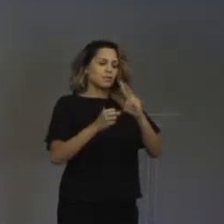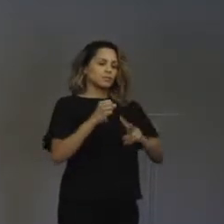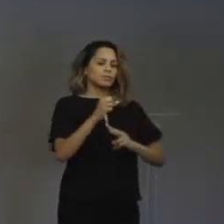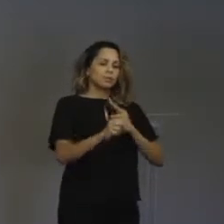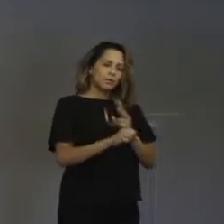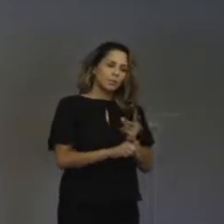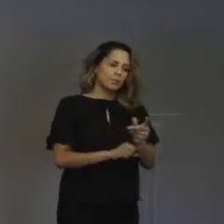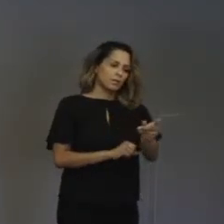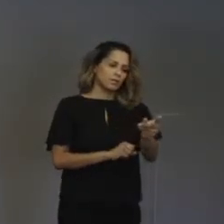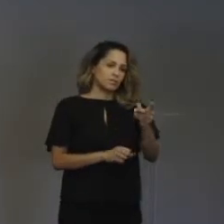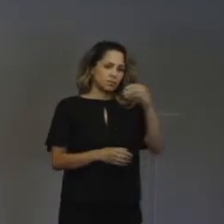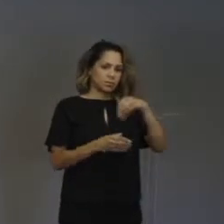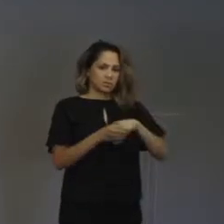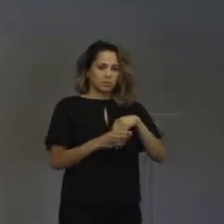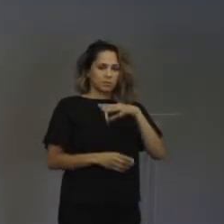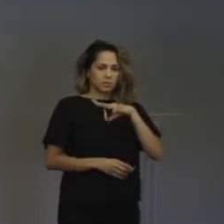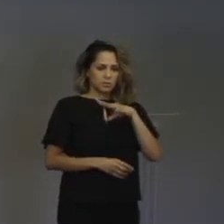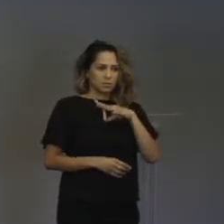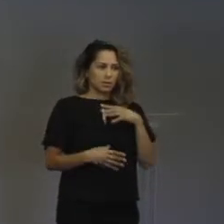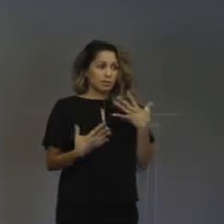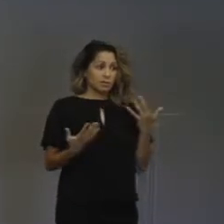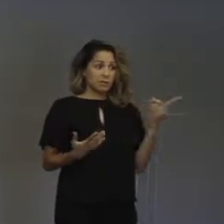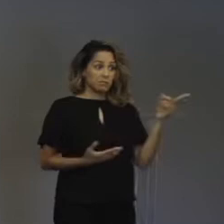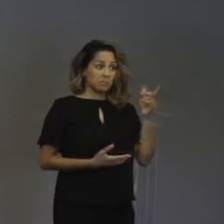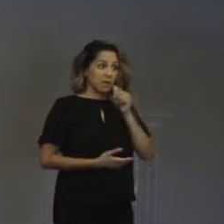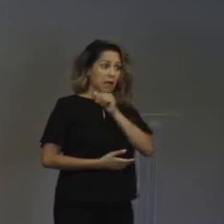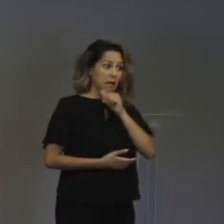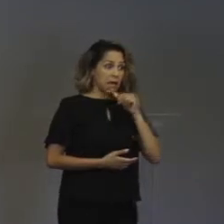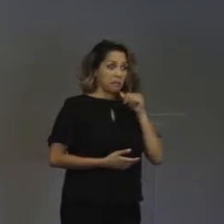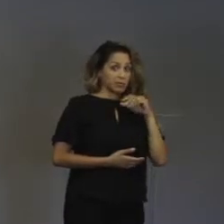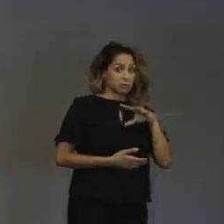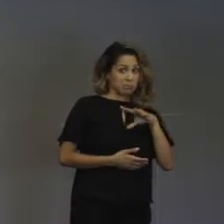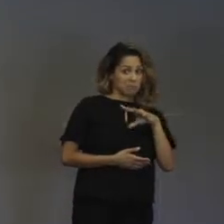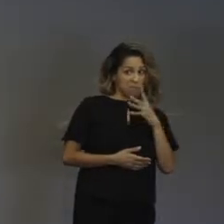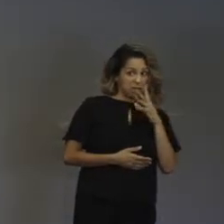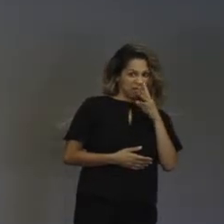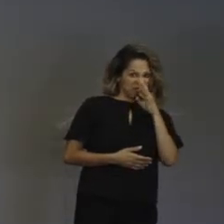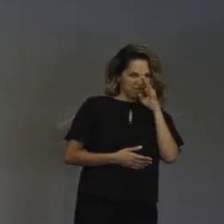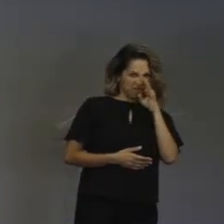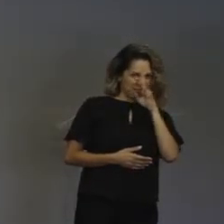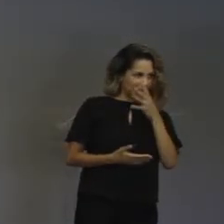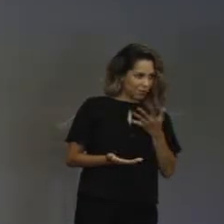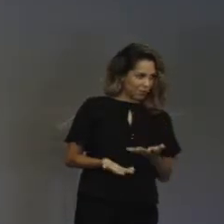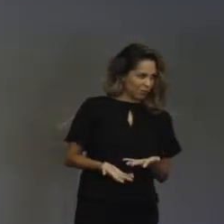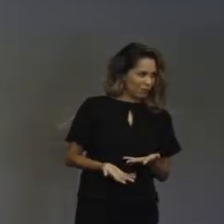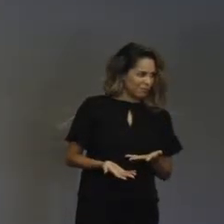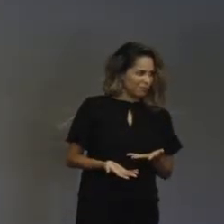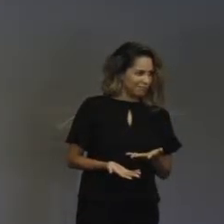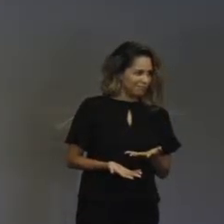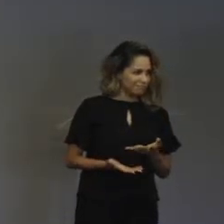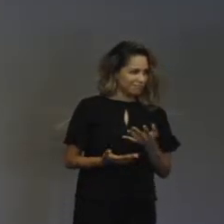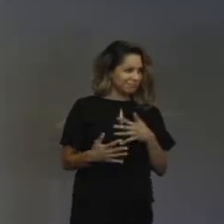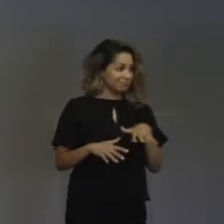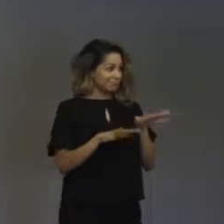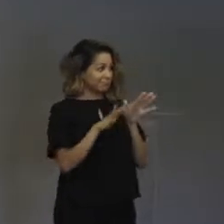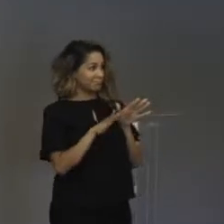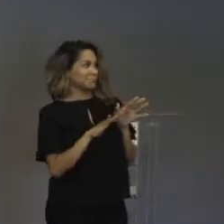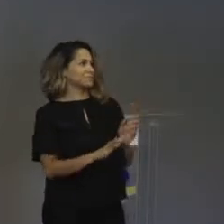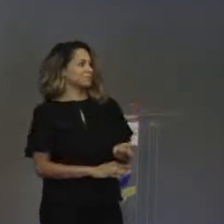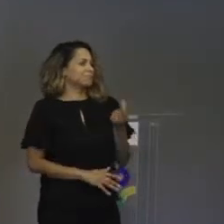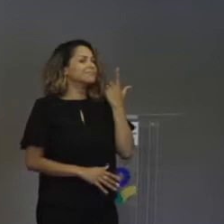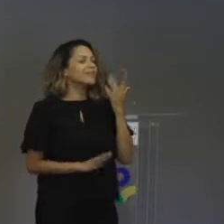cidade. E foi um atrevimento. Assim, os urbanistas, de modo geral, nós, né, vivemos de um jeito meio bizarro